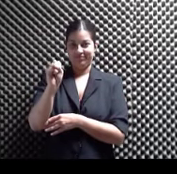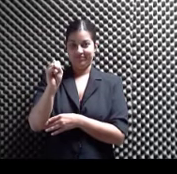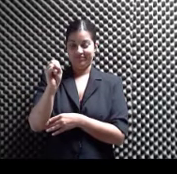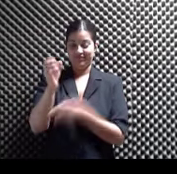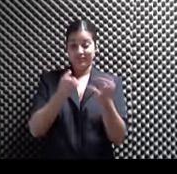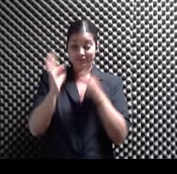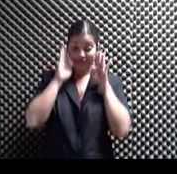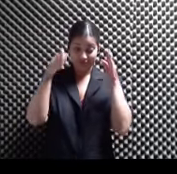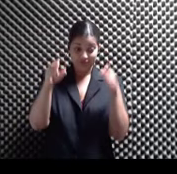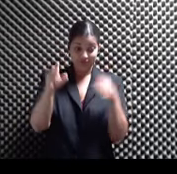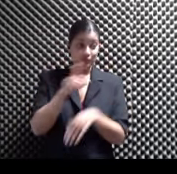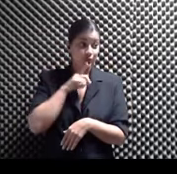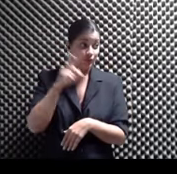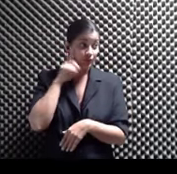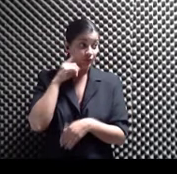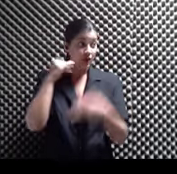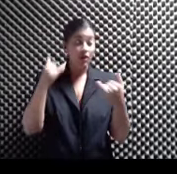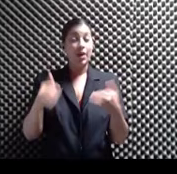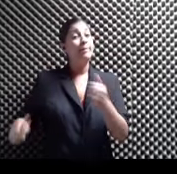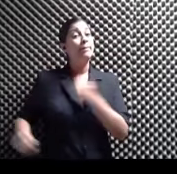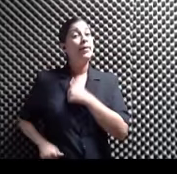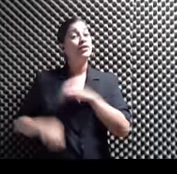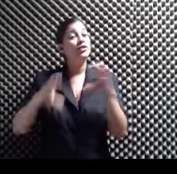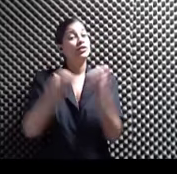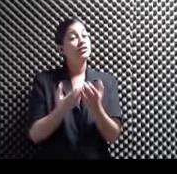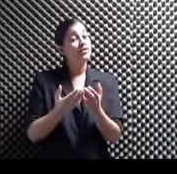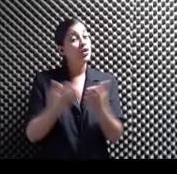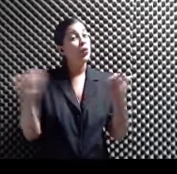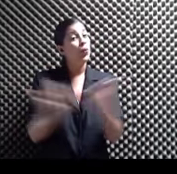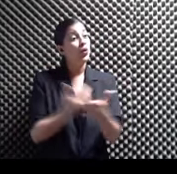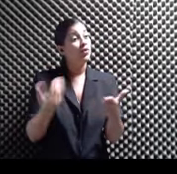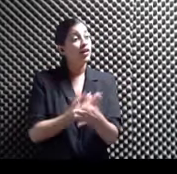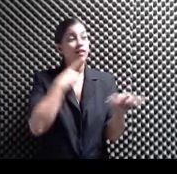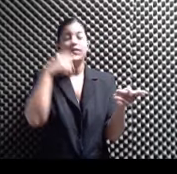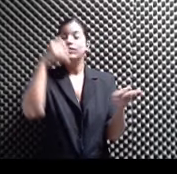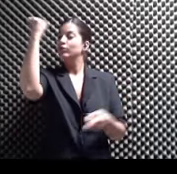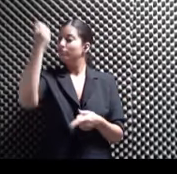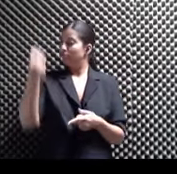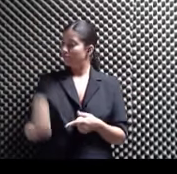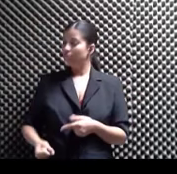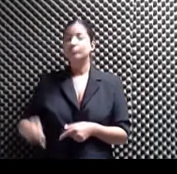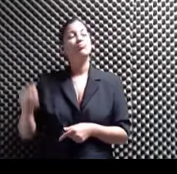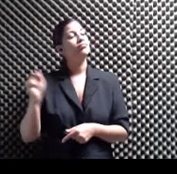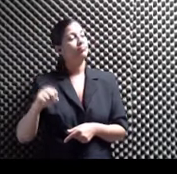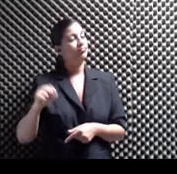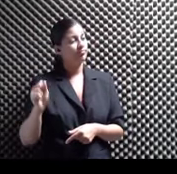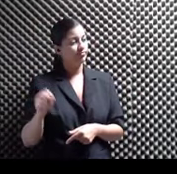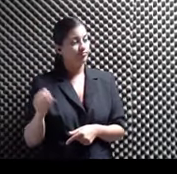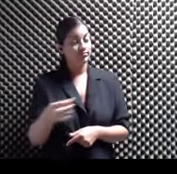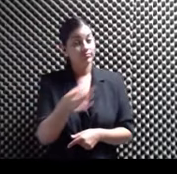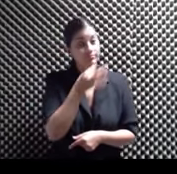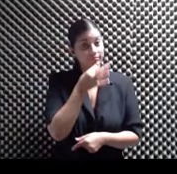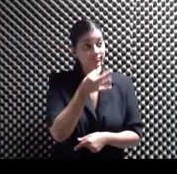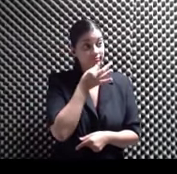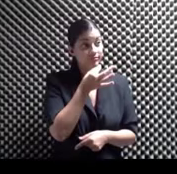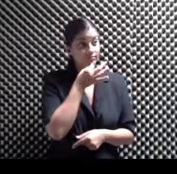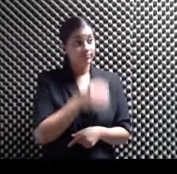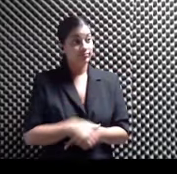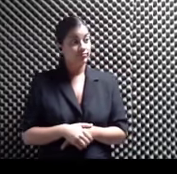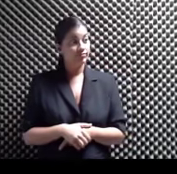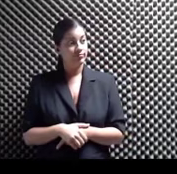al Sordo, que ya en mayo comienza un curso nuevo. ¿Ya? Sí. ¿Los sabatinos? Sí. Sí. Así que por ahí viene... Todos los que van